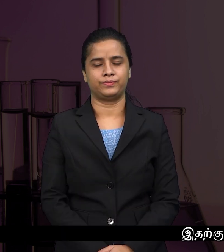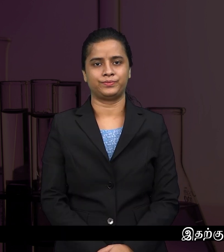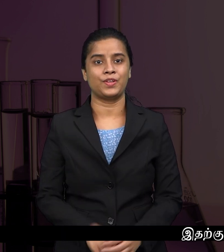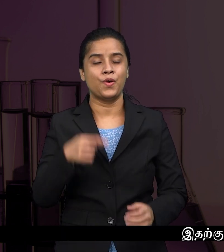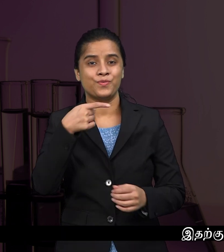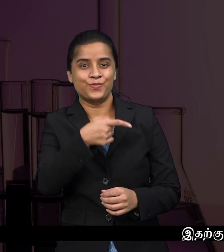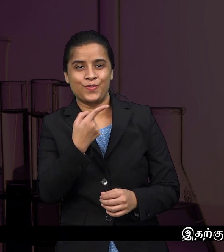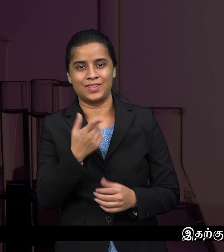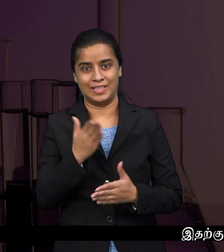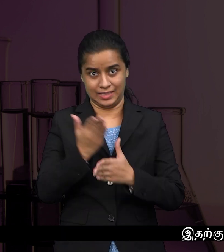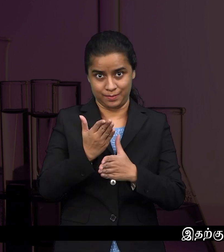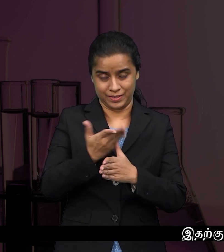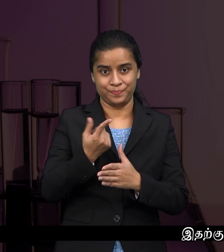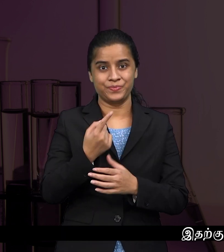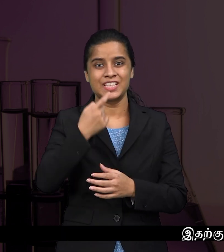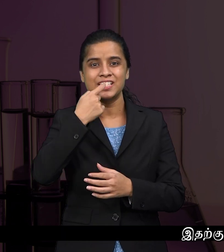இதற்கு பினாப்தலின்,